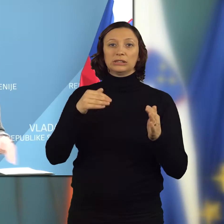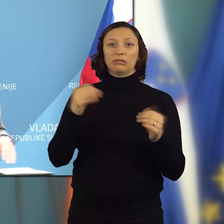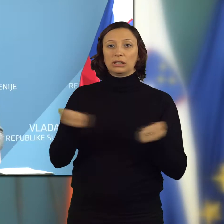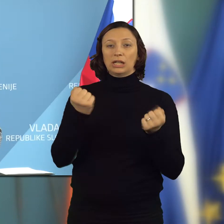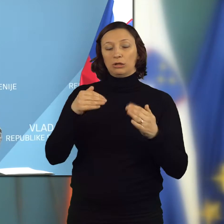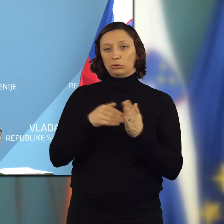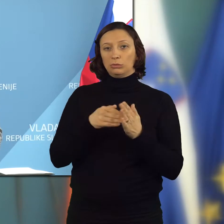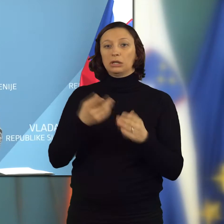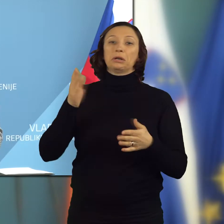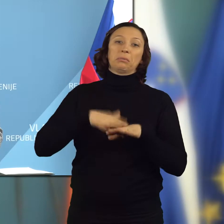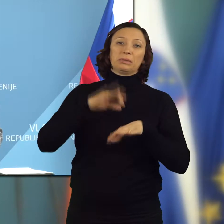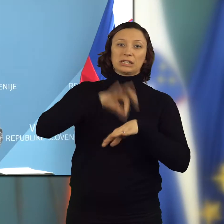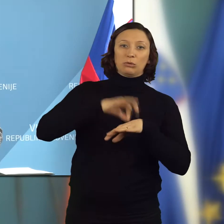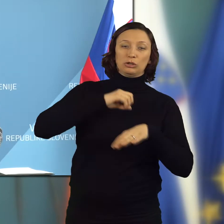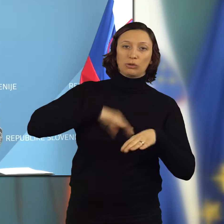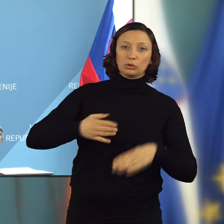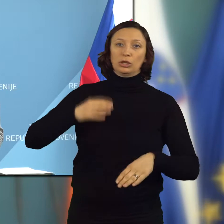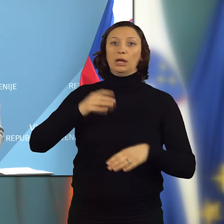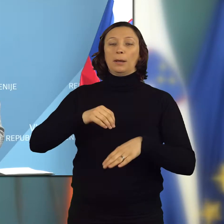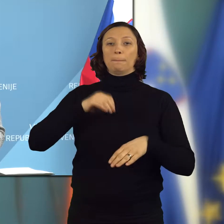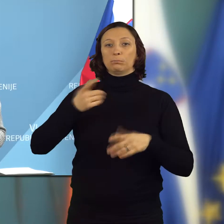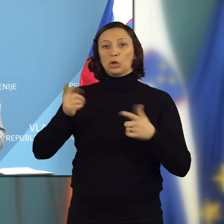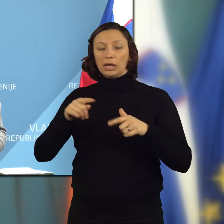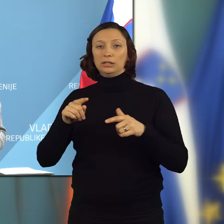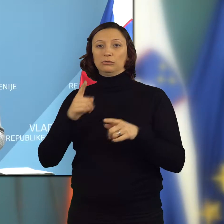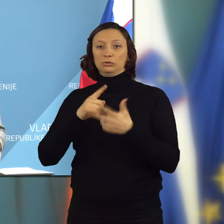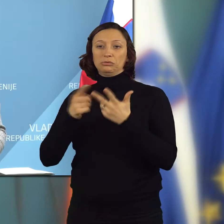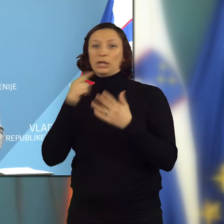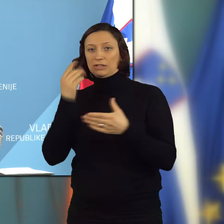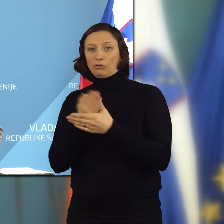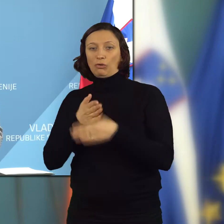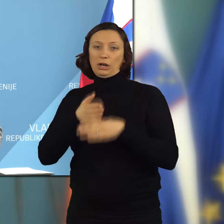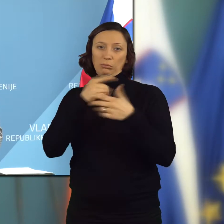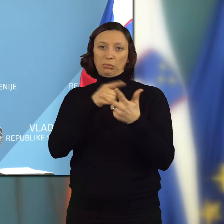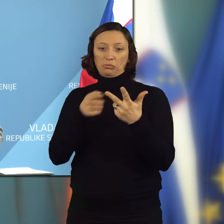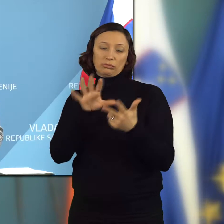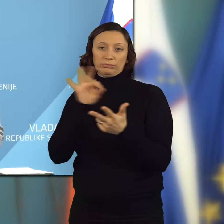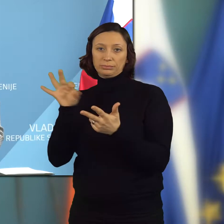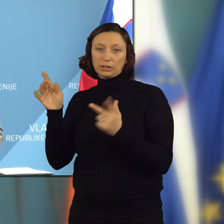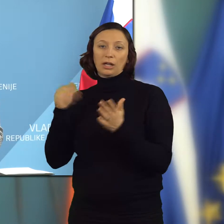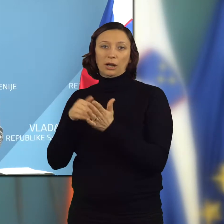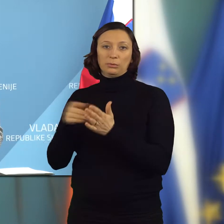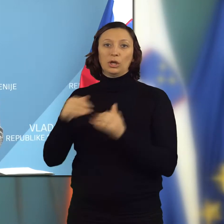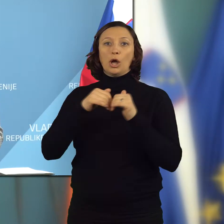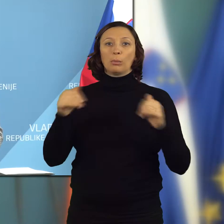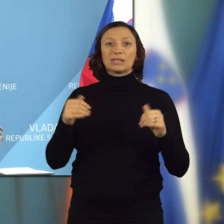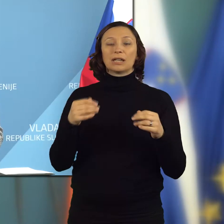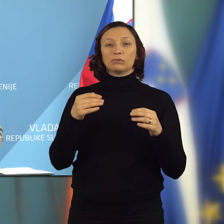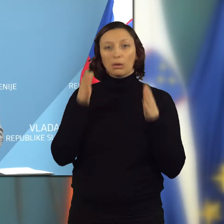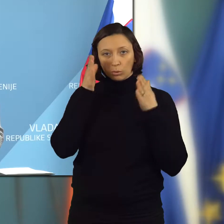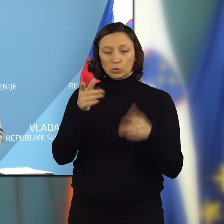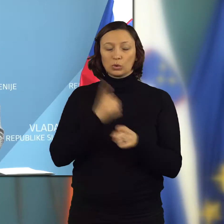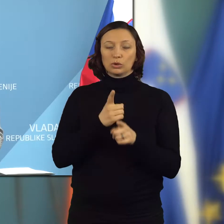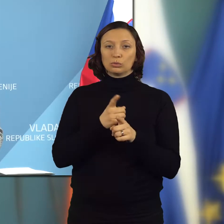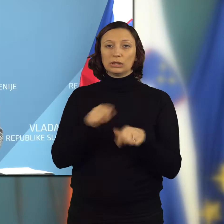potrebujejo. Ali govorimo o zdravniški pomoči, psihološki pomoči oziroma tudi kakšni drugi svetovalni pomoči. Posebna pozornost, kot sem dejala,